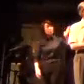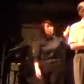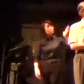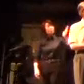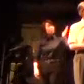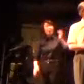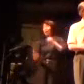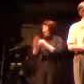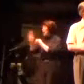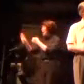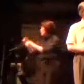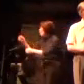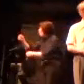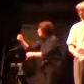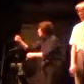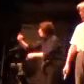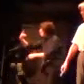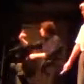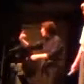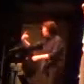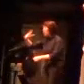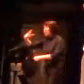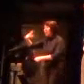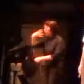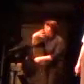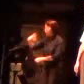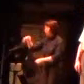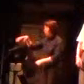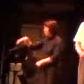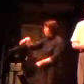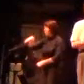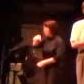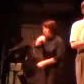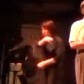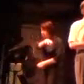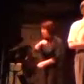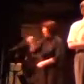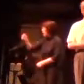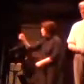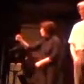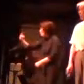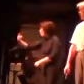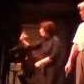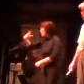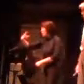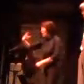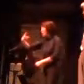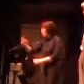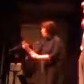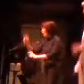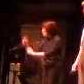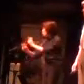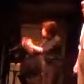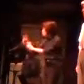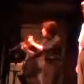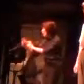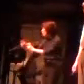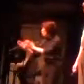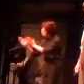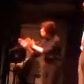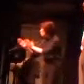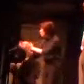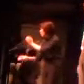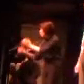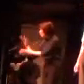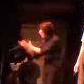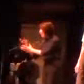原子炉は1号機、2号機、3号機、4号機と並んでいましたが、1号機、2号機、3号機は運転中に事故に